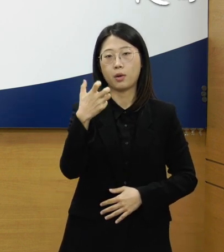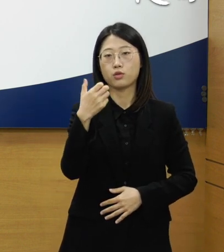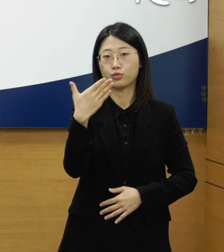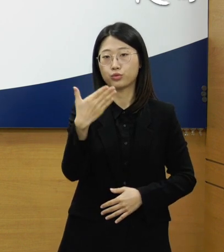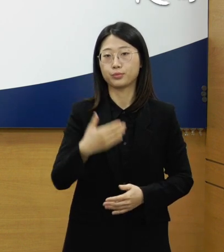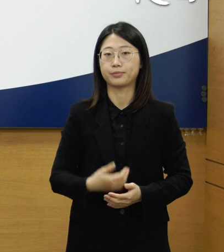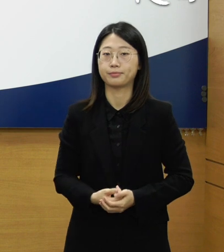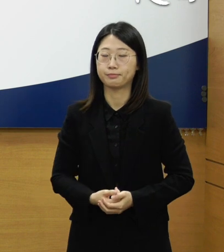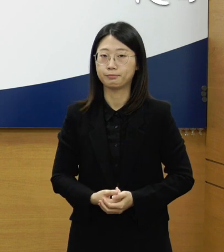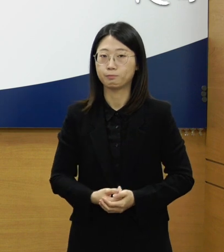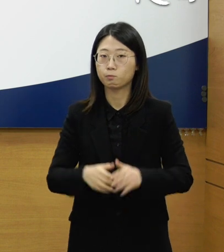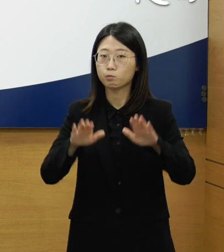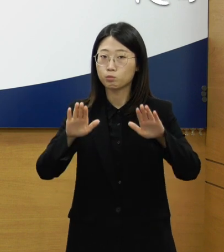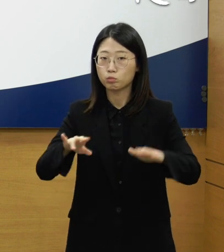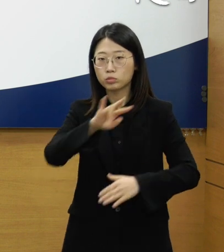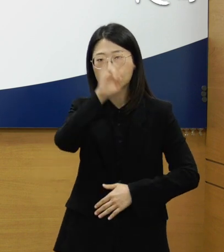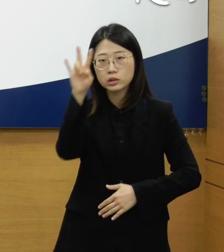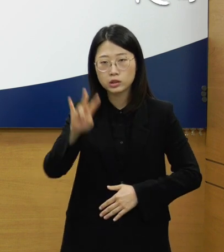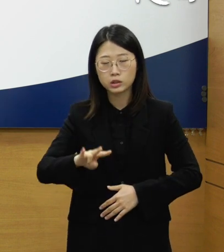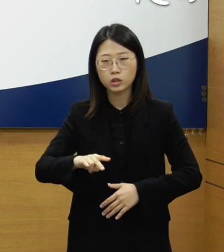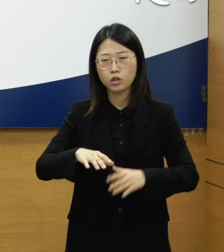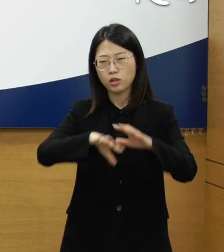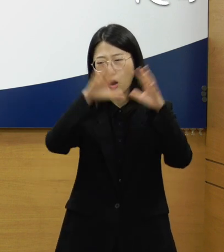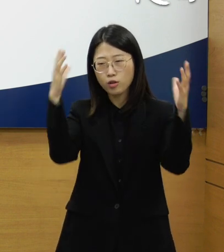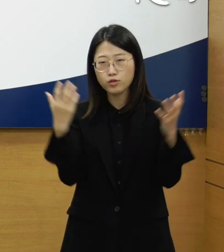22,489명입니다. 이는 시흥시 전체 인구